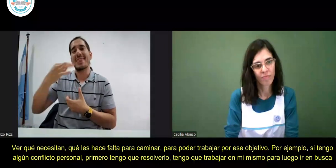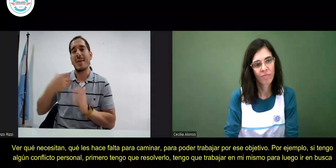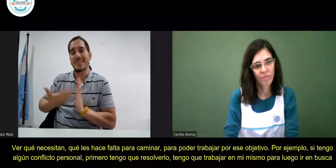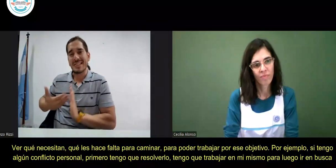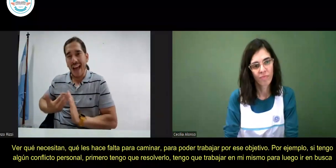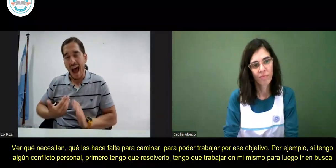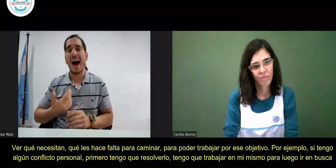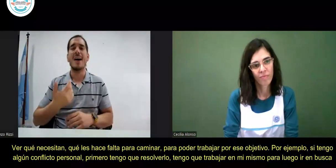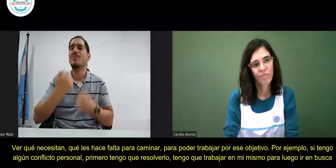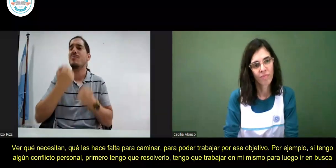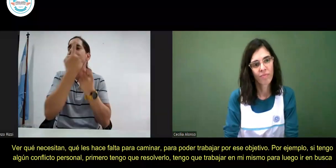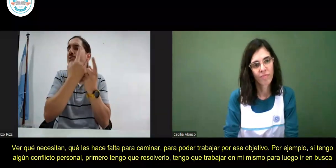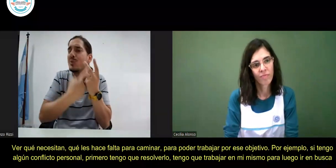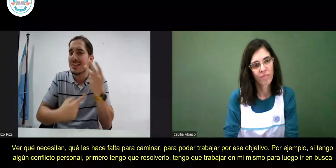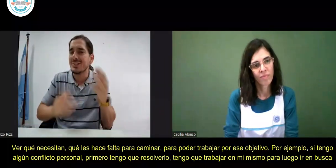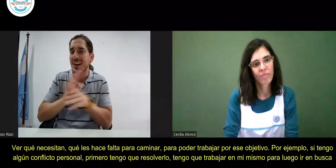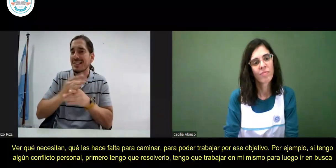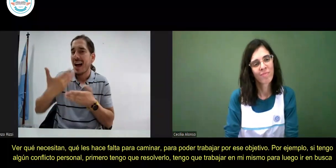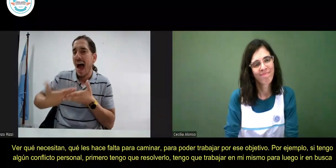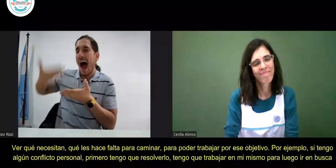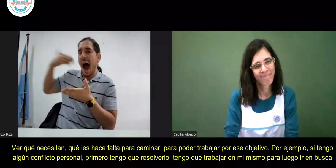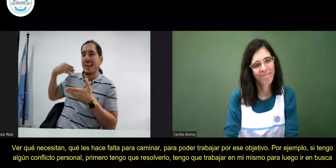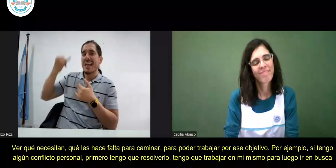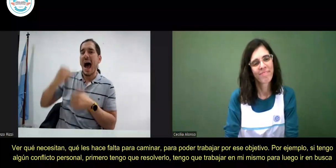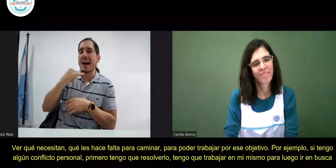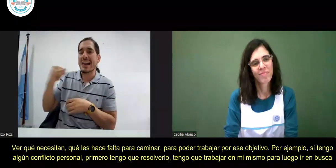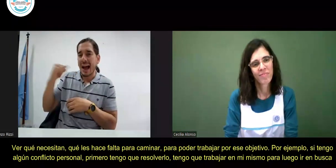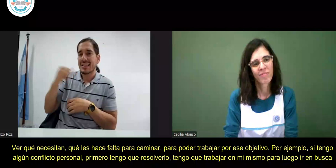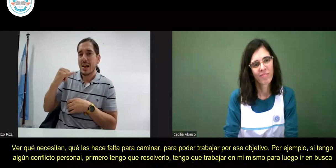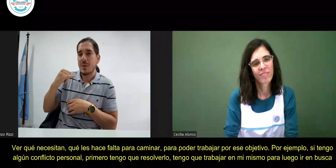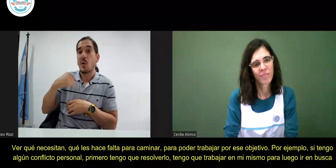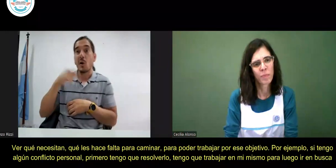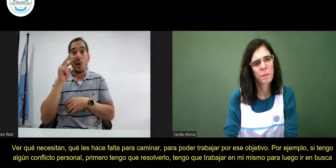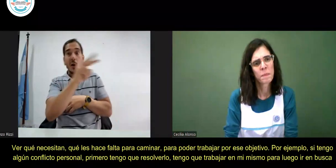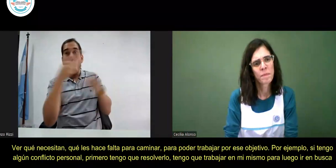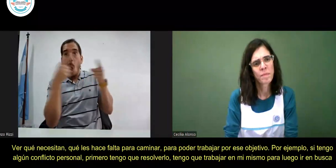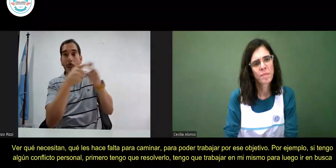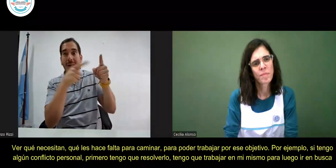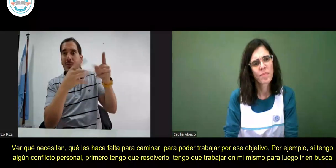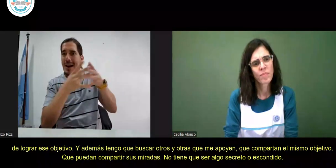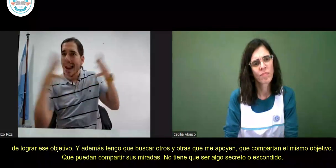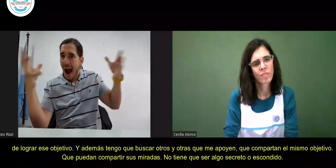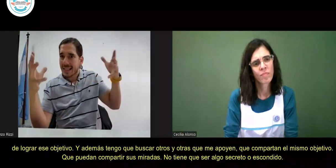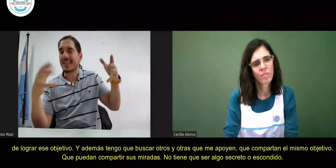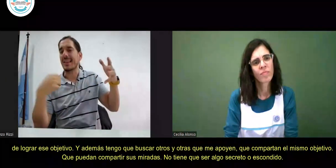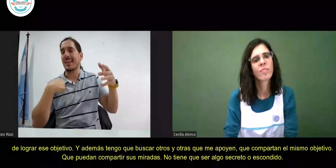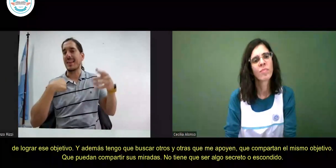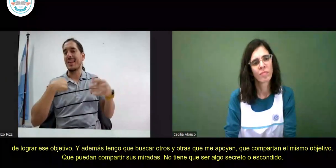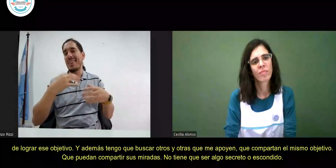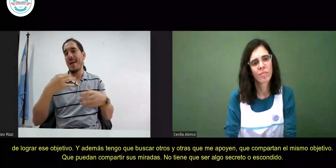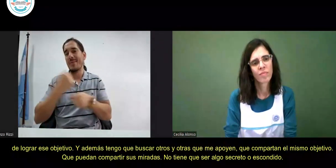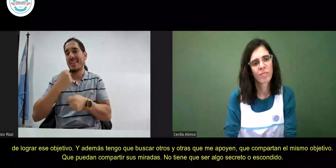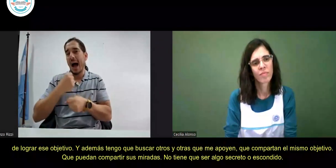primero tengo que resolverlo. Tengo que trabajar en mí mismo para luego ir en busca de ese